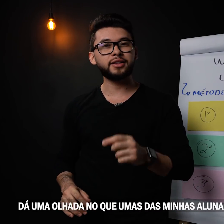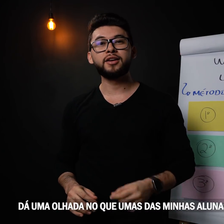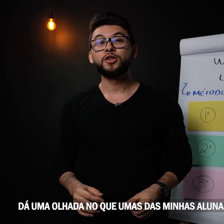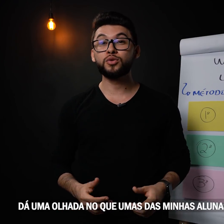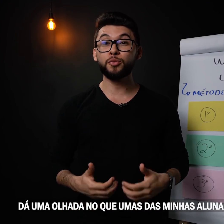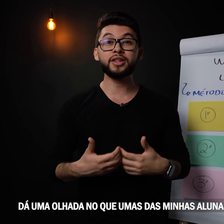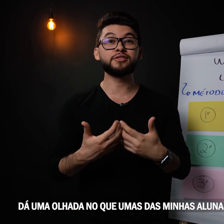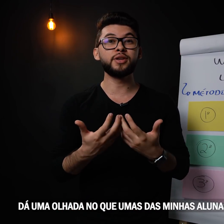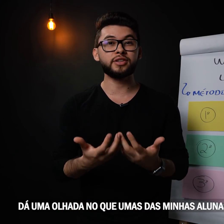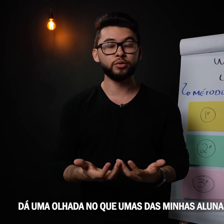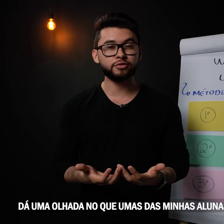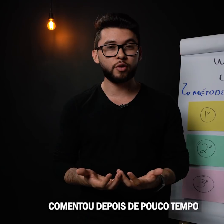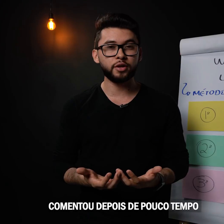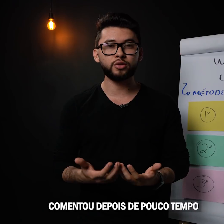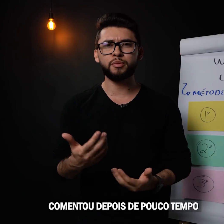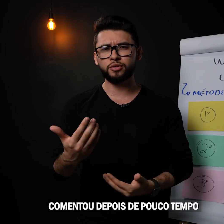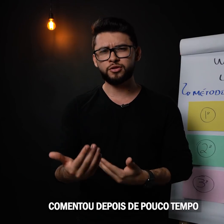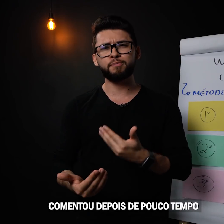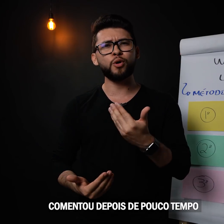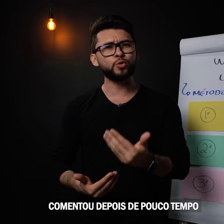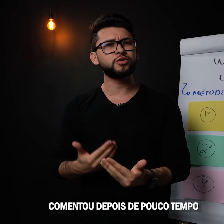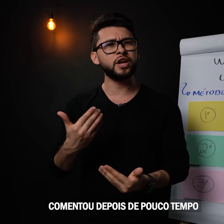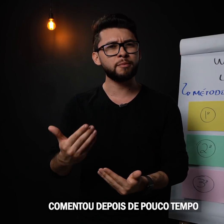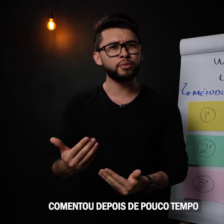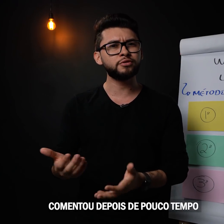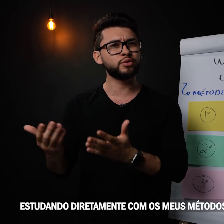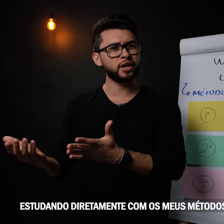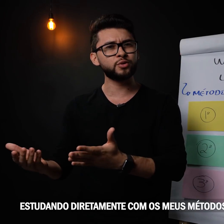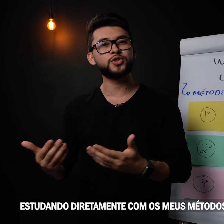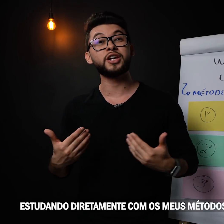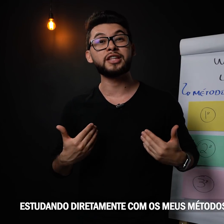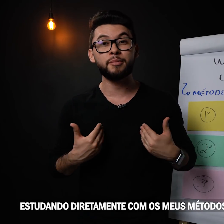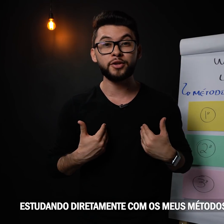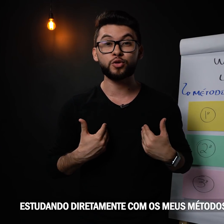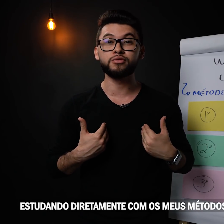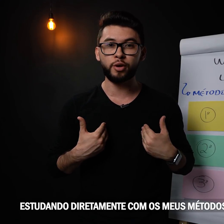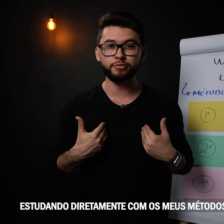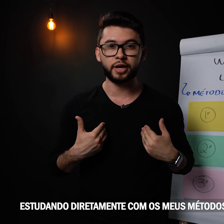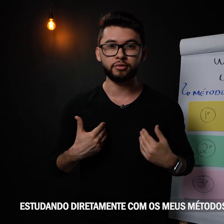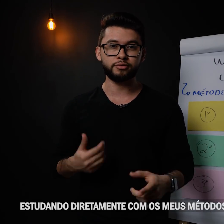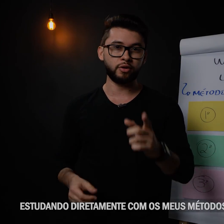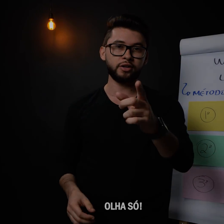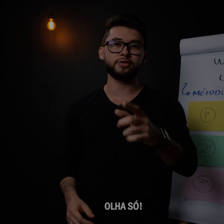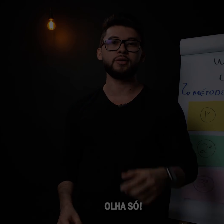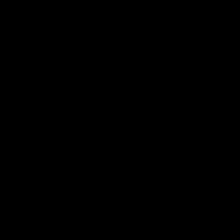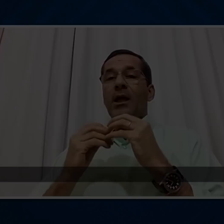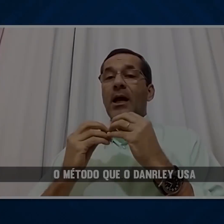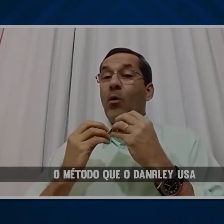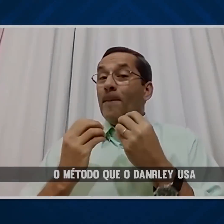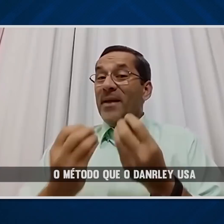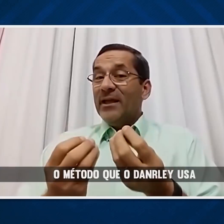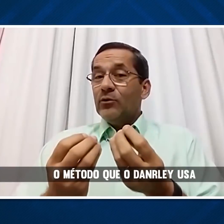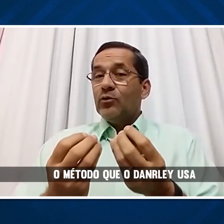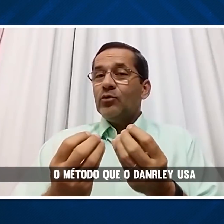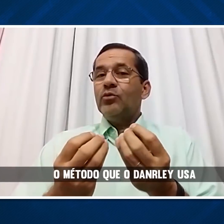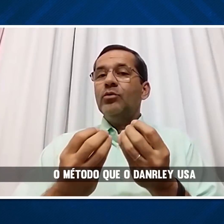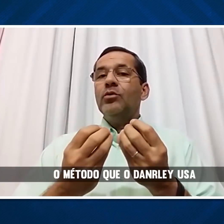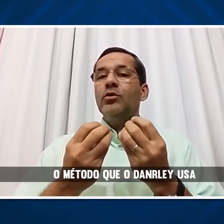olhada no que uma das minhas alunas comentou depois de pouco tempo estudando diretamente com os meus métodos. Olha só. O método que